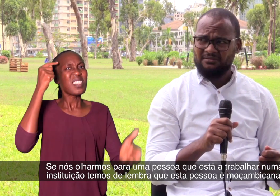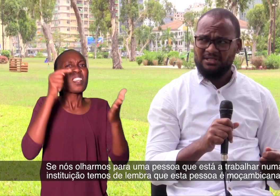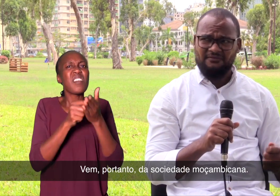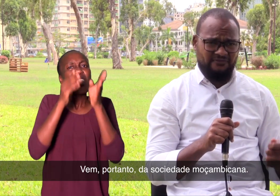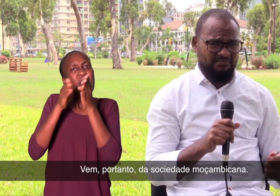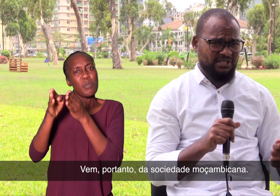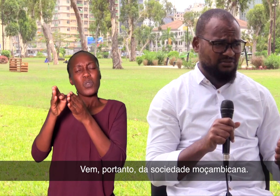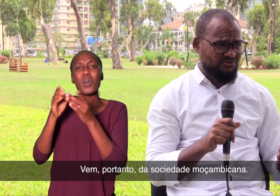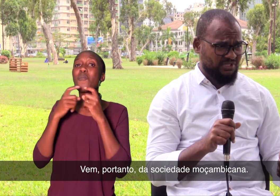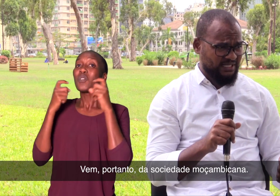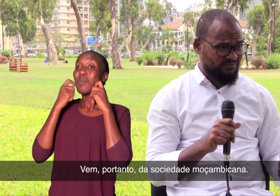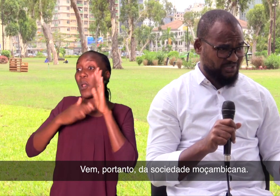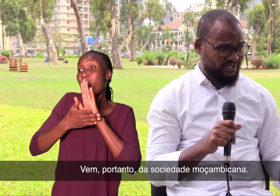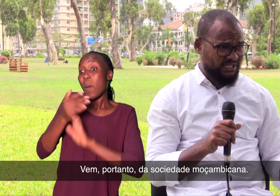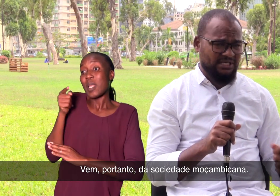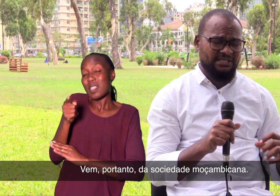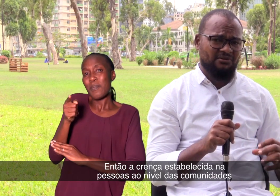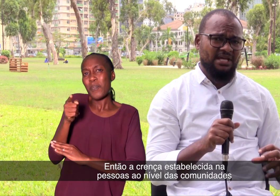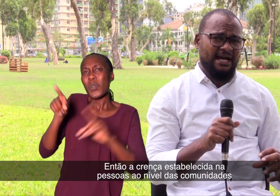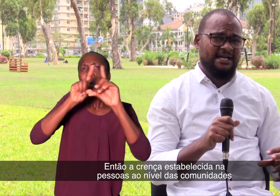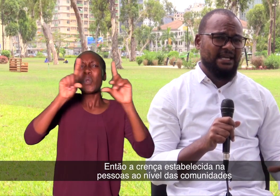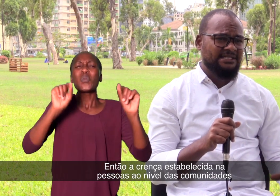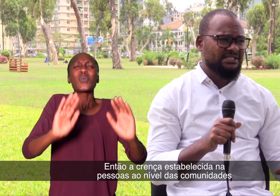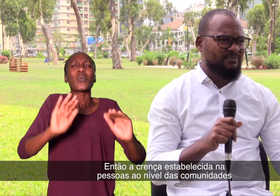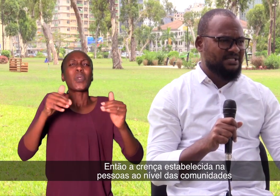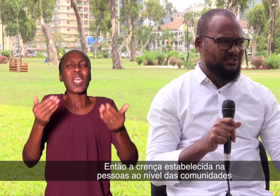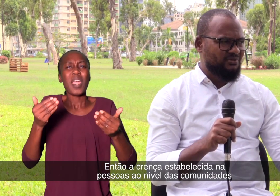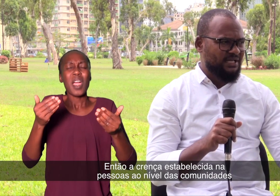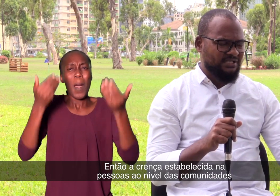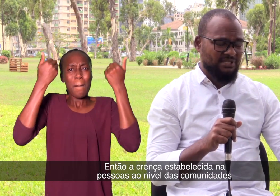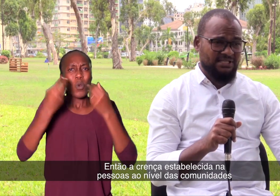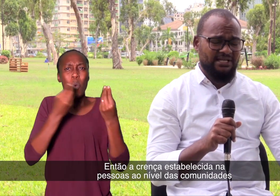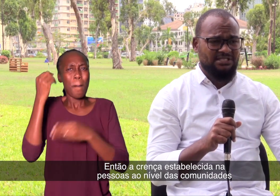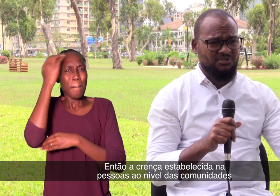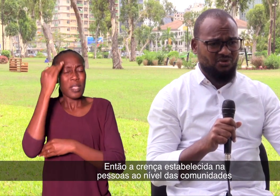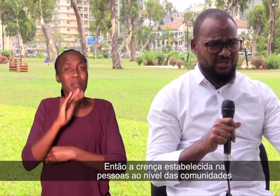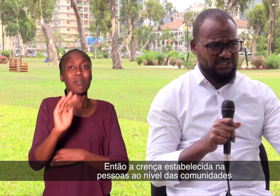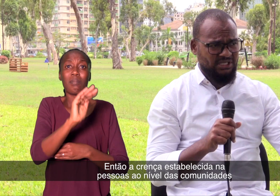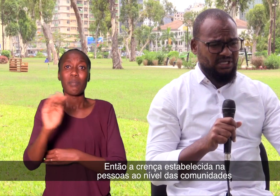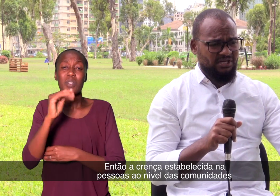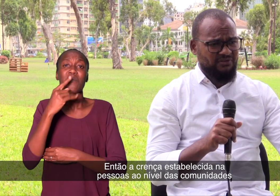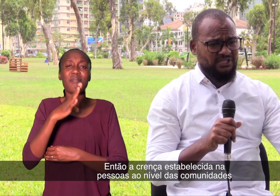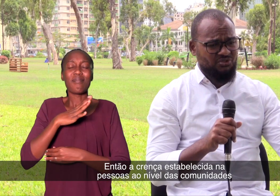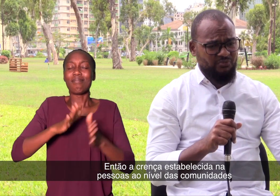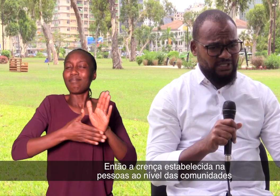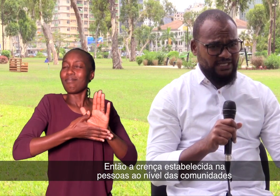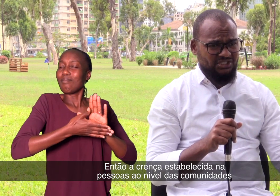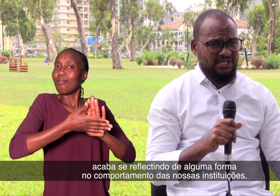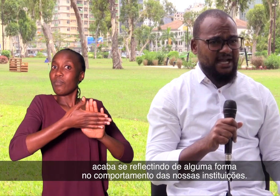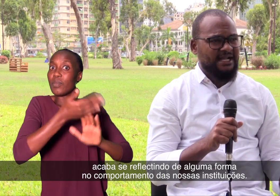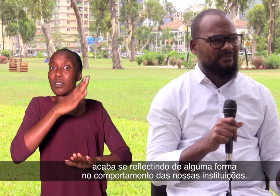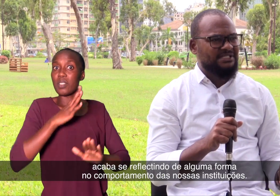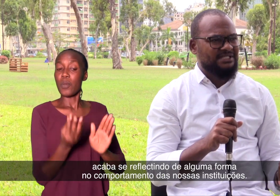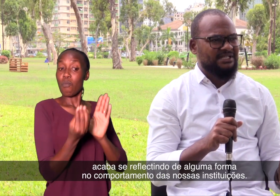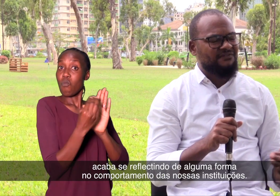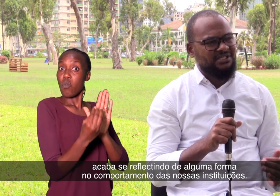moçambicana. Vem, portanto, da sociedade moçambicana. Então, a crença estabelecida nas pessoas, ao nível das comunidades,